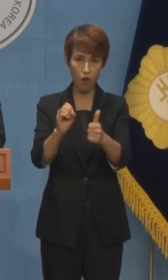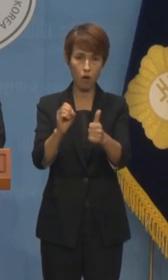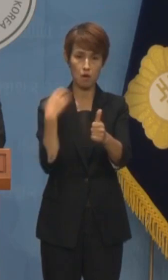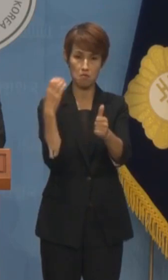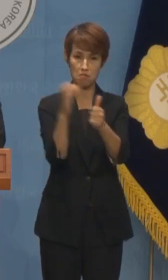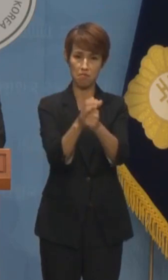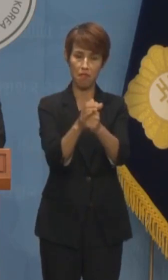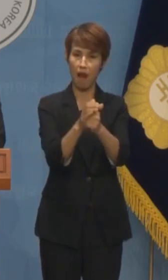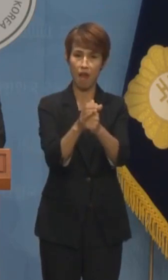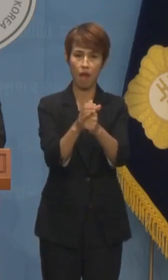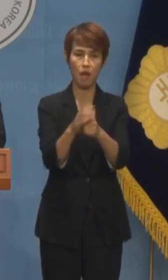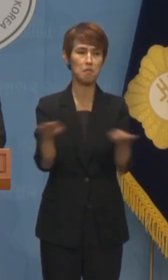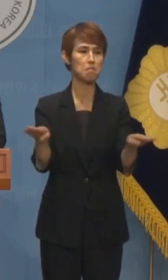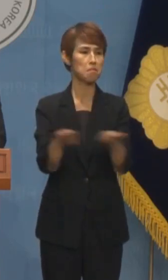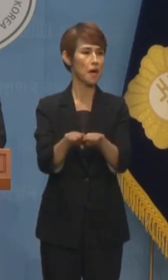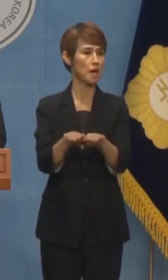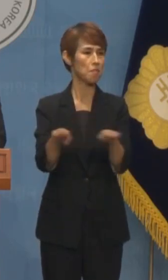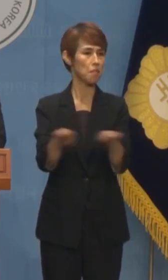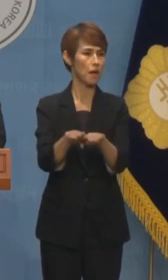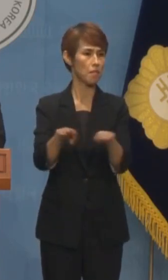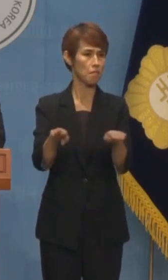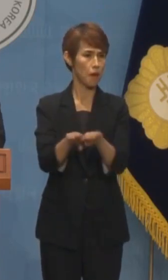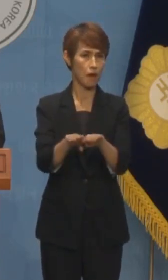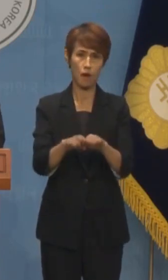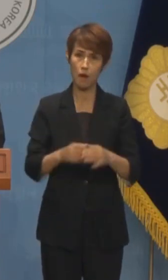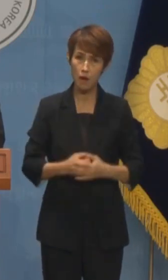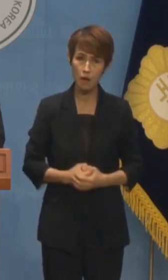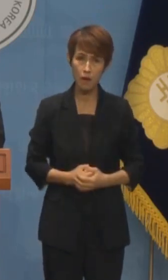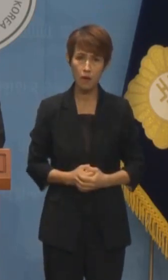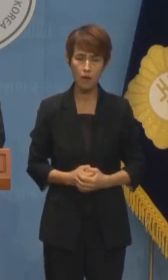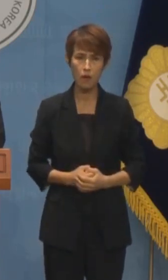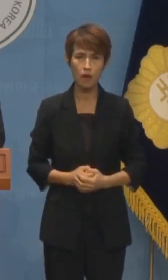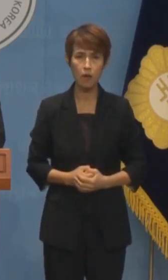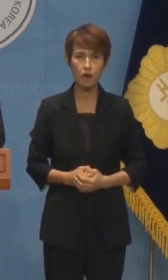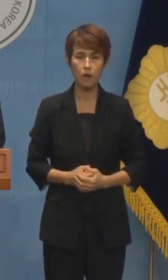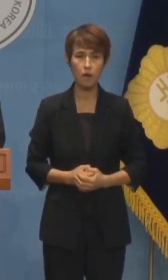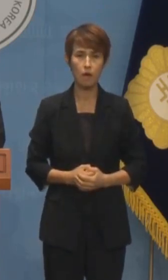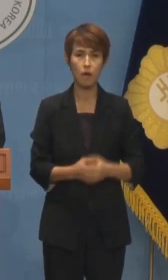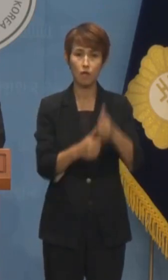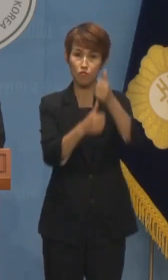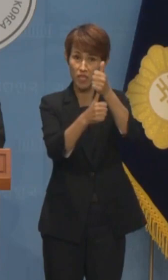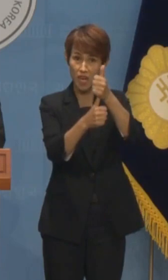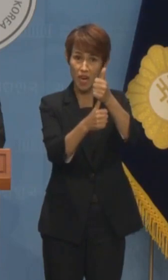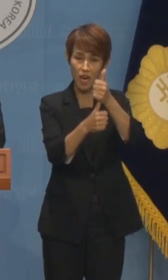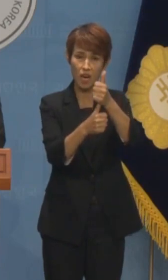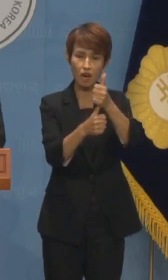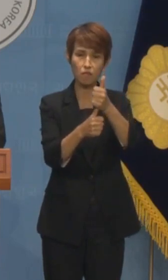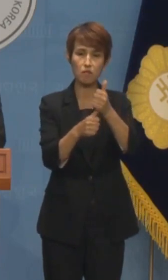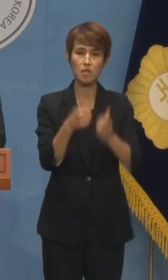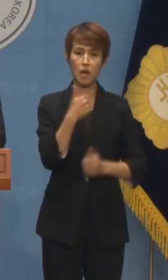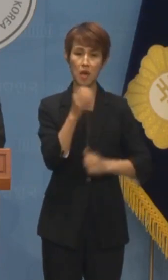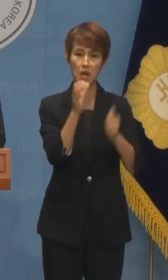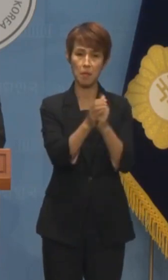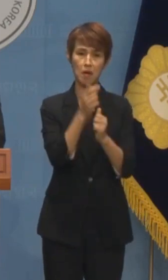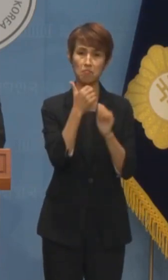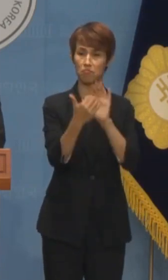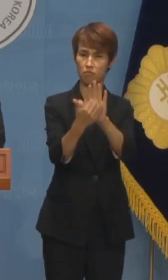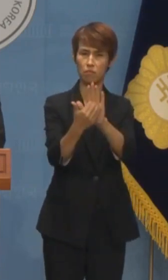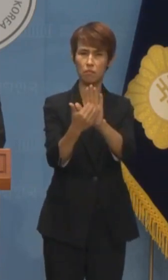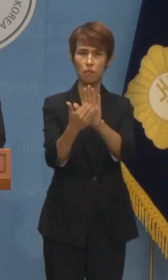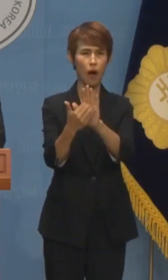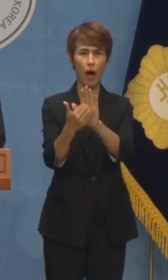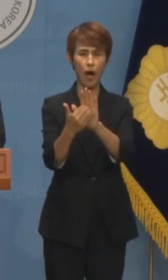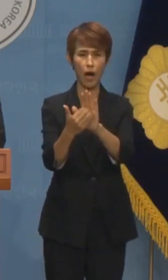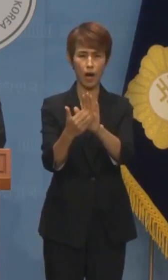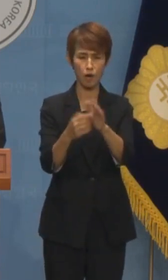져버리고 며칠째 파업을 하고 있습니다. 주호영 국회 부의장의 사회 거부는 명분도